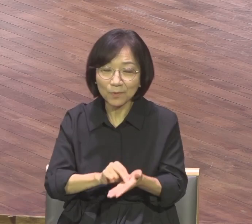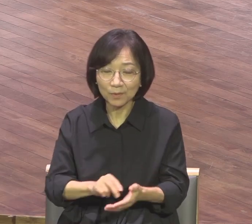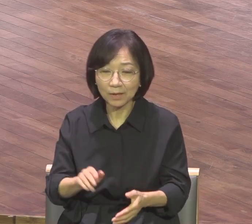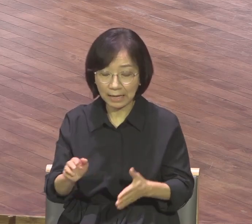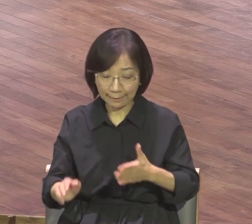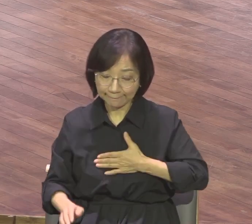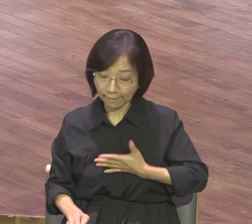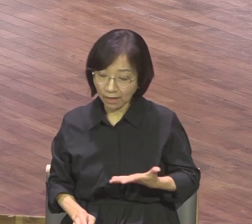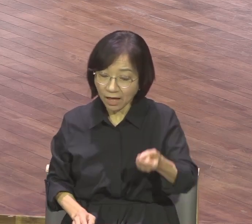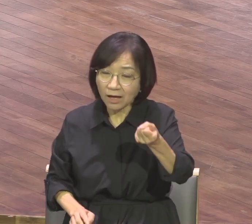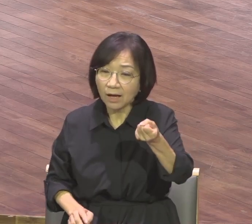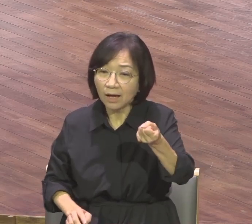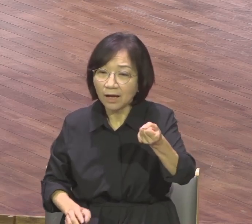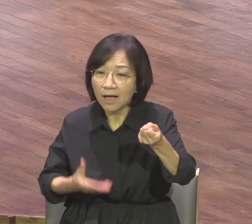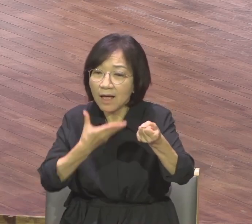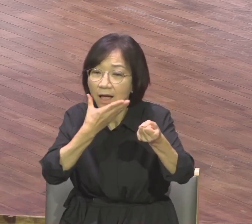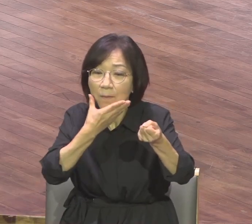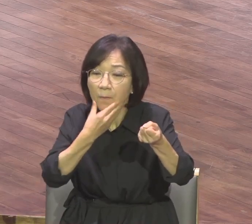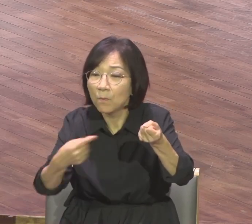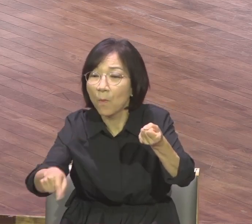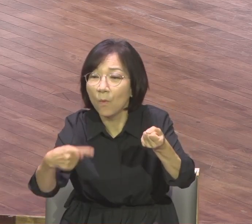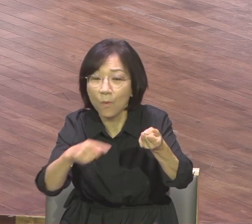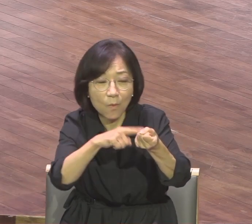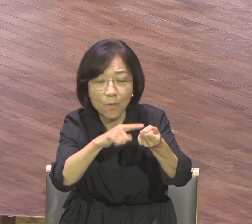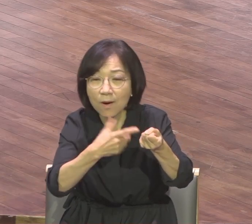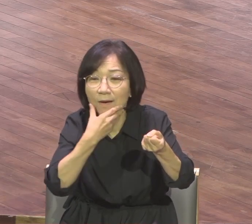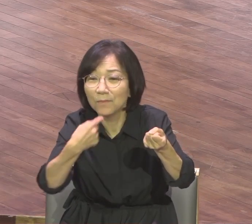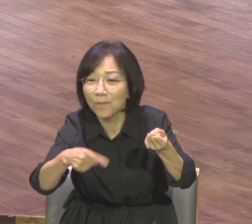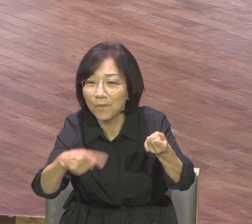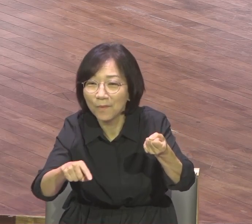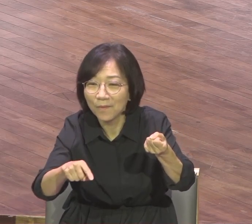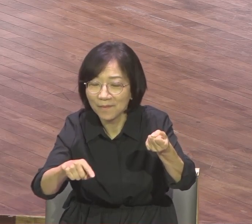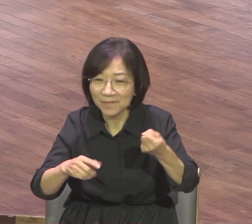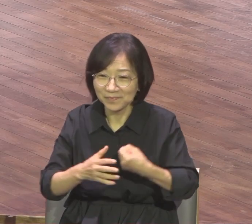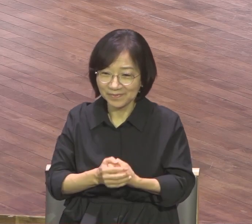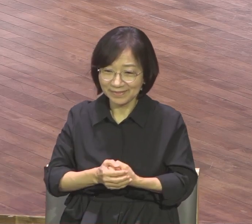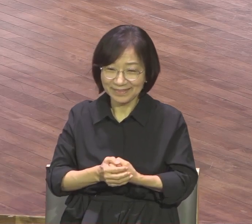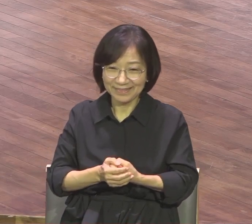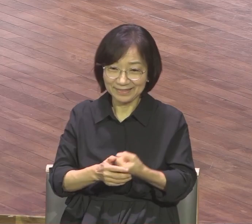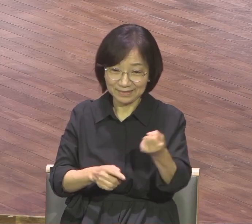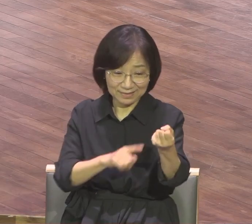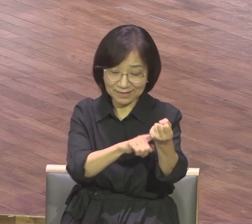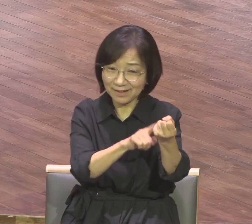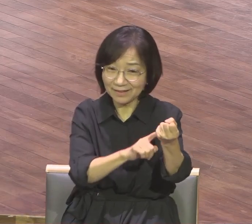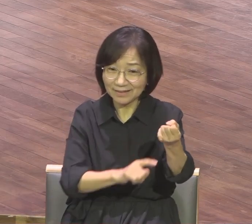행복하십니까? 무엇 때문에 행복합니까? 뭘 통해서 행복을 찾습니까?